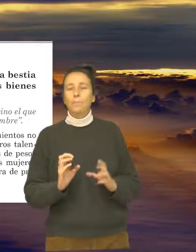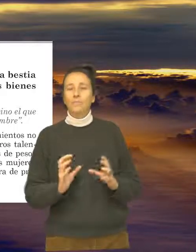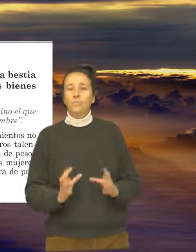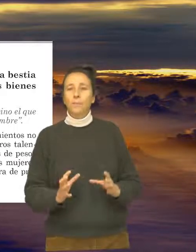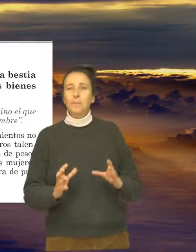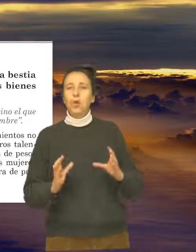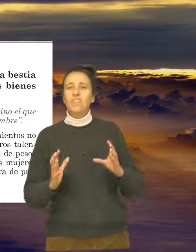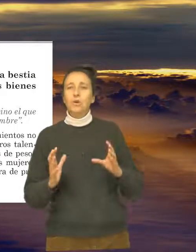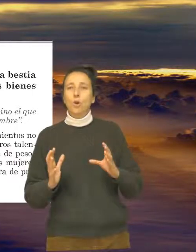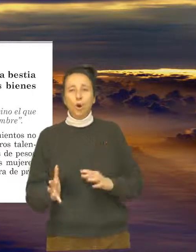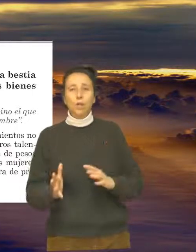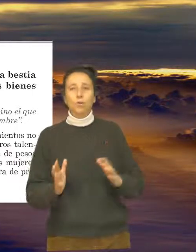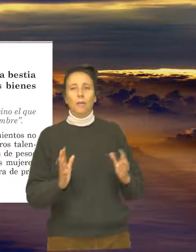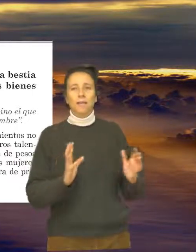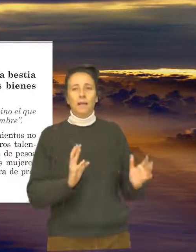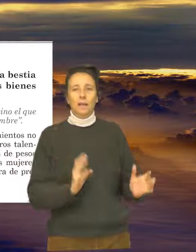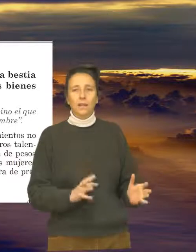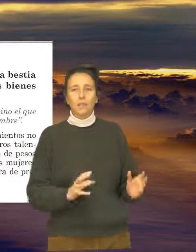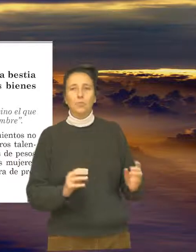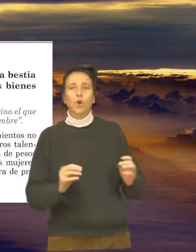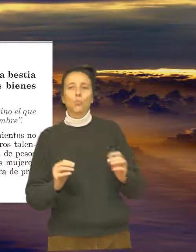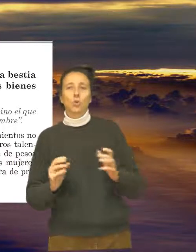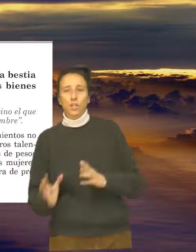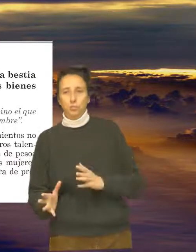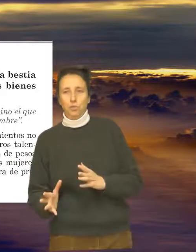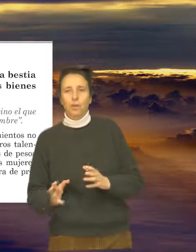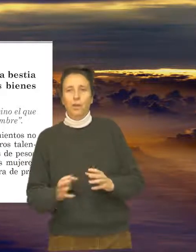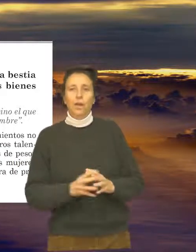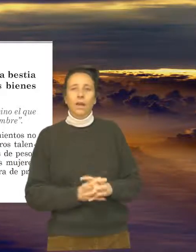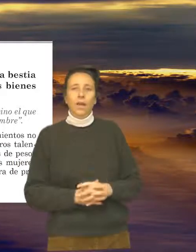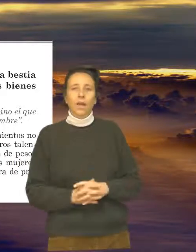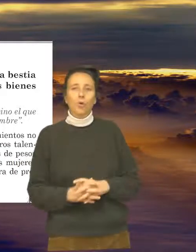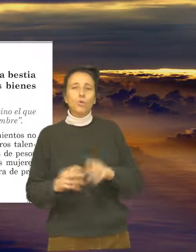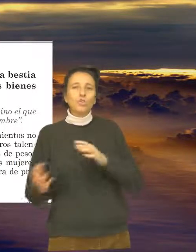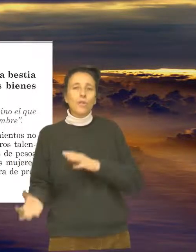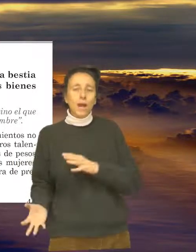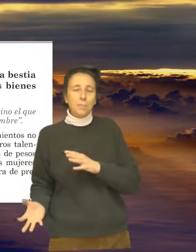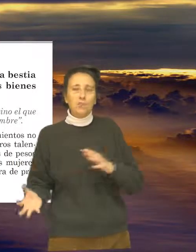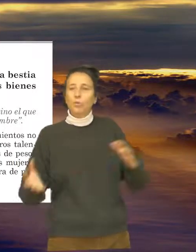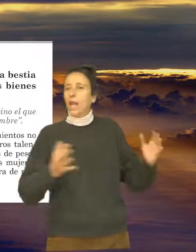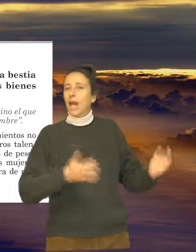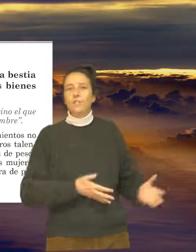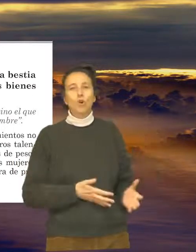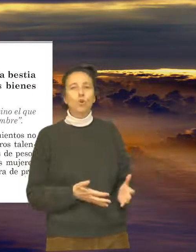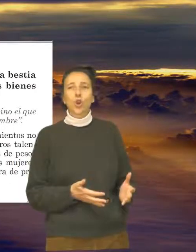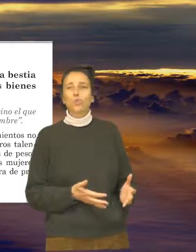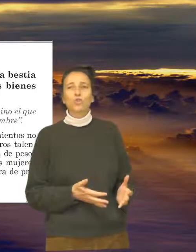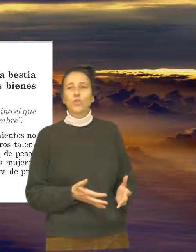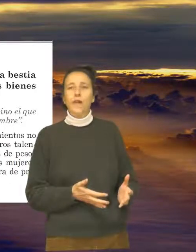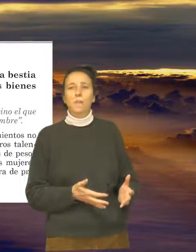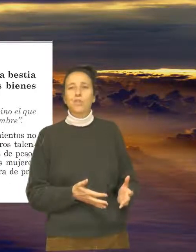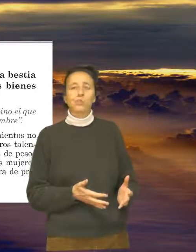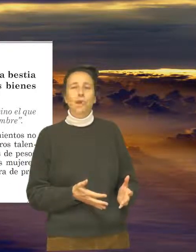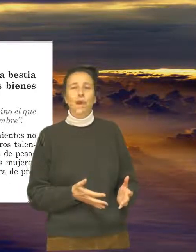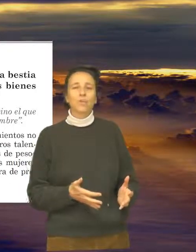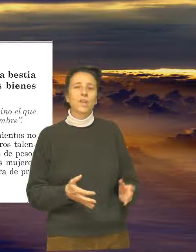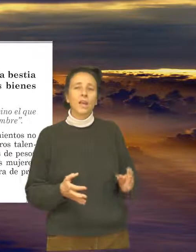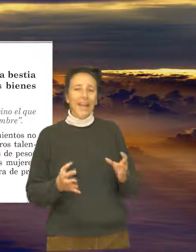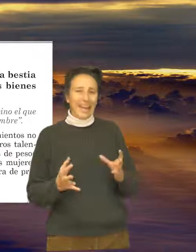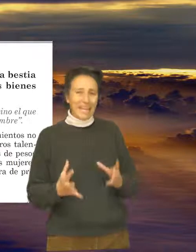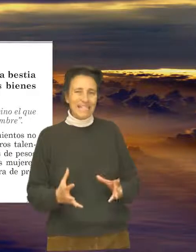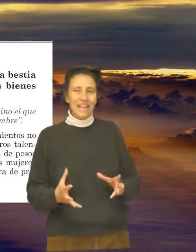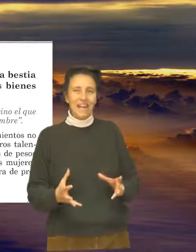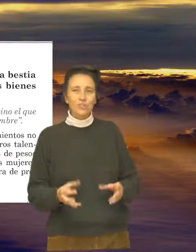un principio ideológico, capitalismo, comunismo, uso de armas nucleares o no uso de armas